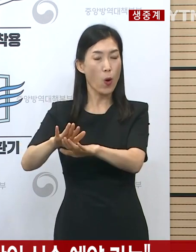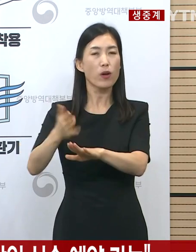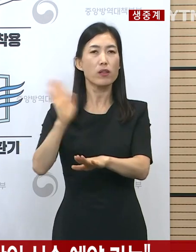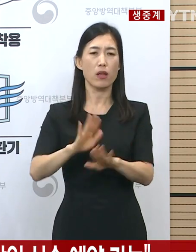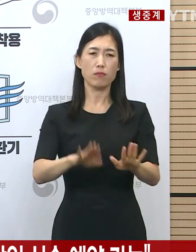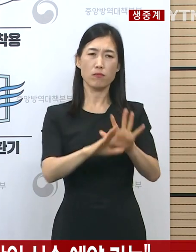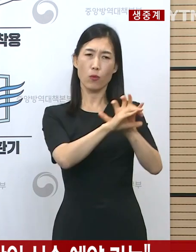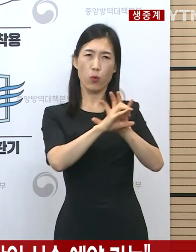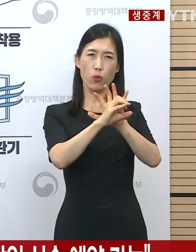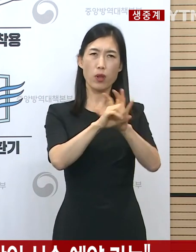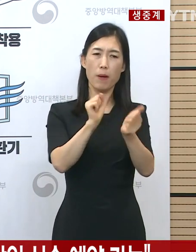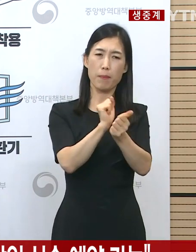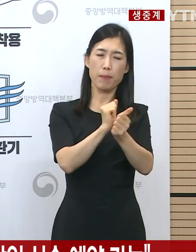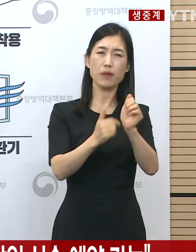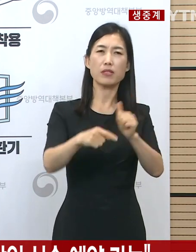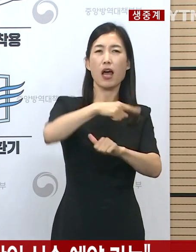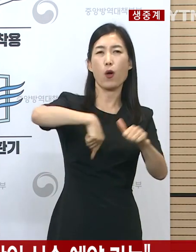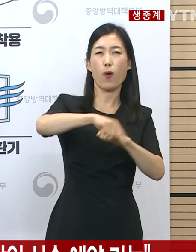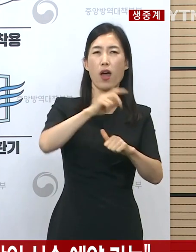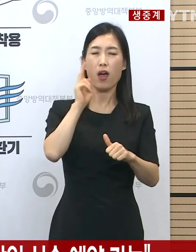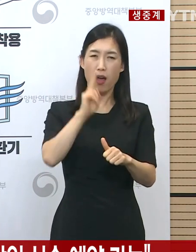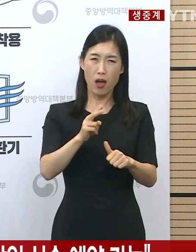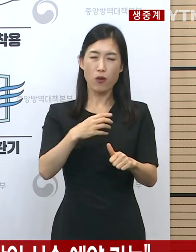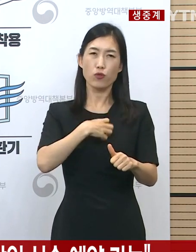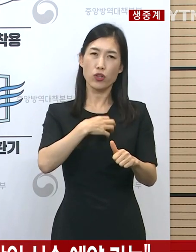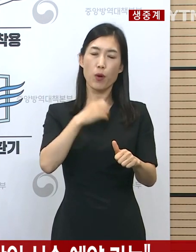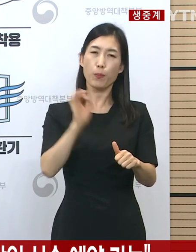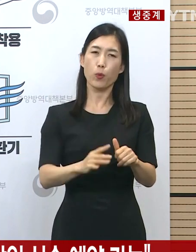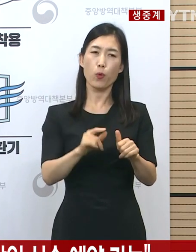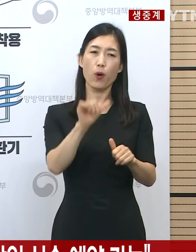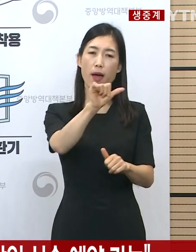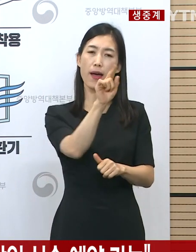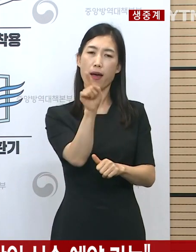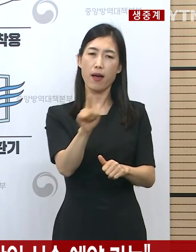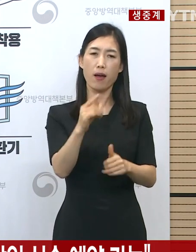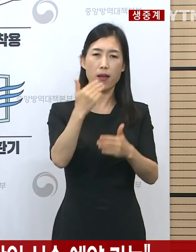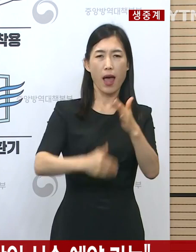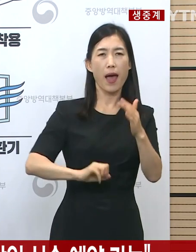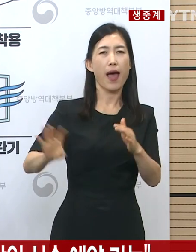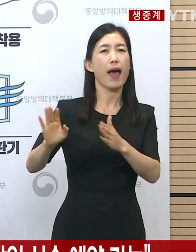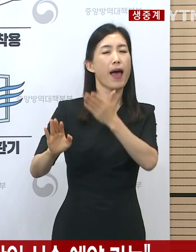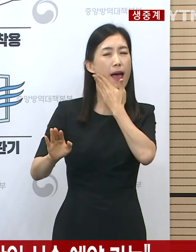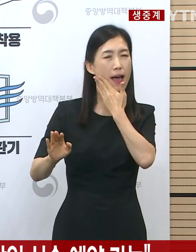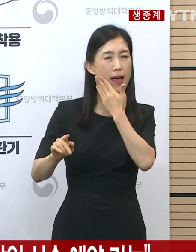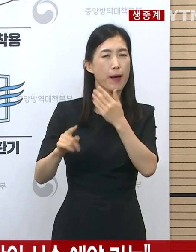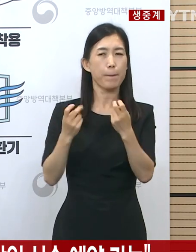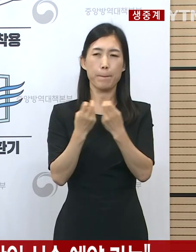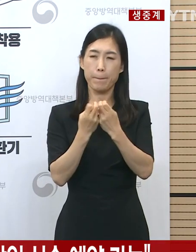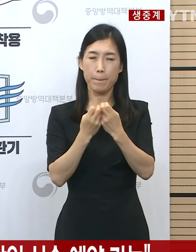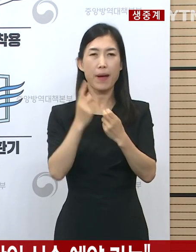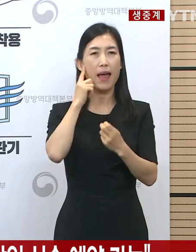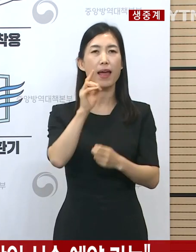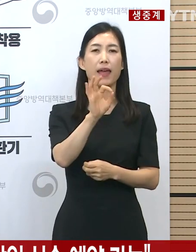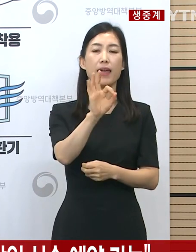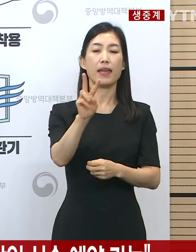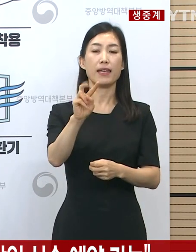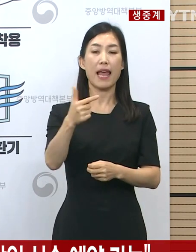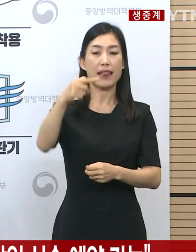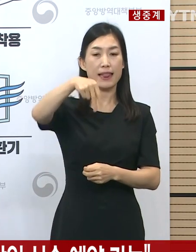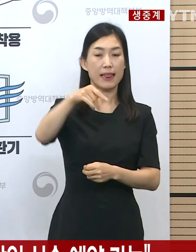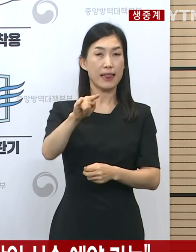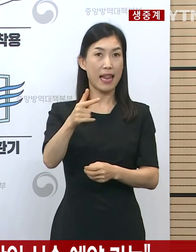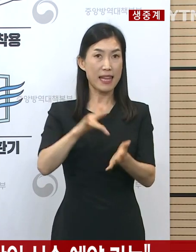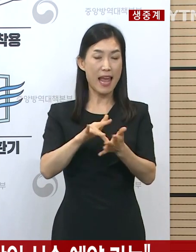방역 상황 그리고 아스트라제네카 백신 가용 물량 등을 고려해서 얀센과 동일하게 30세 이상 연령층에